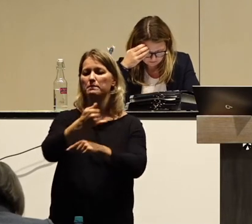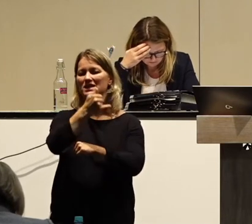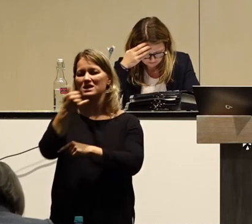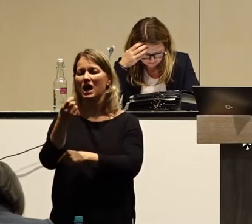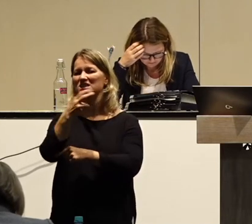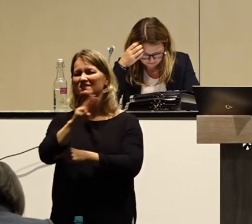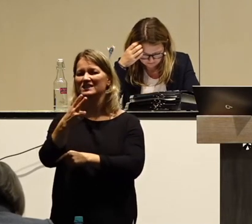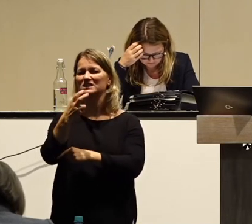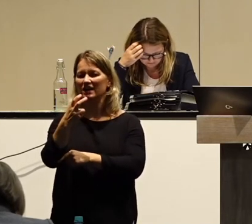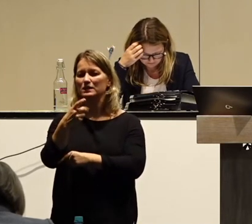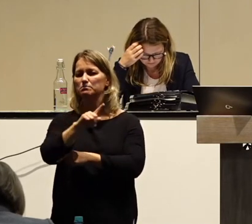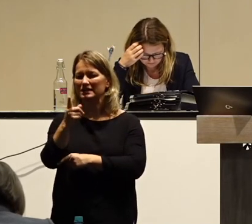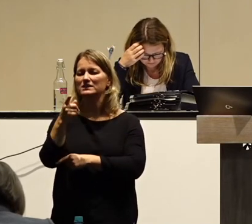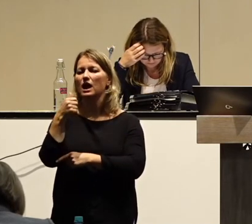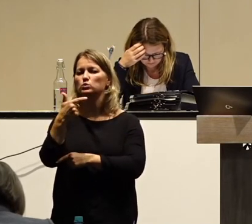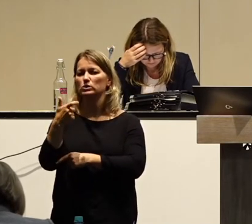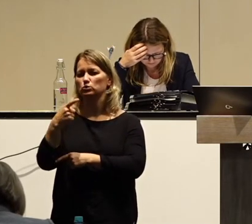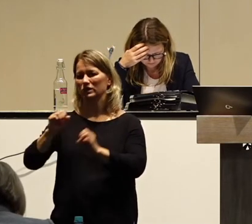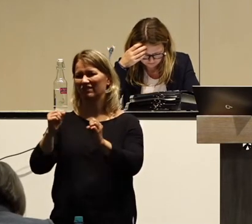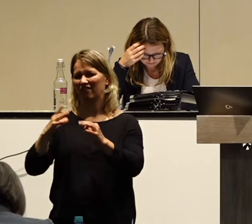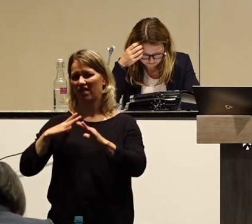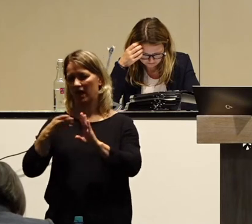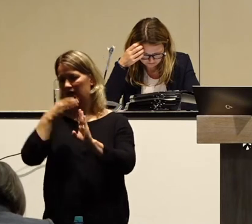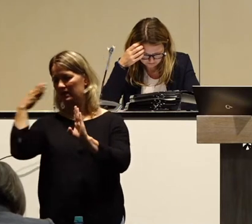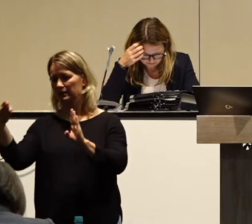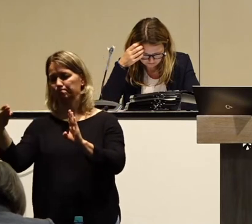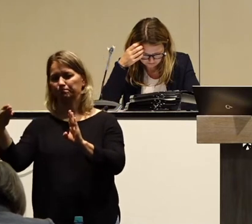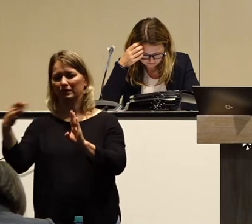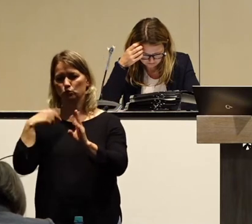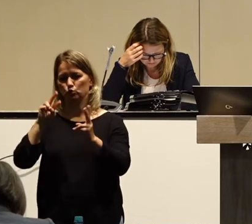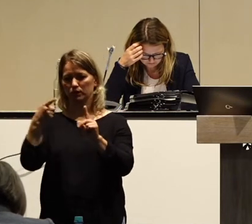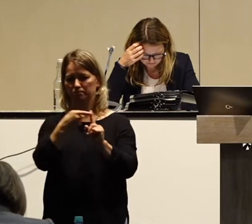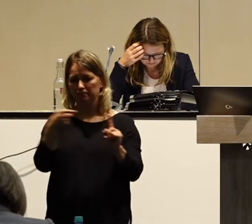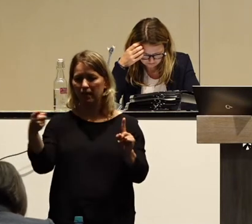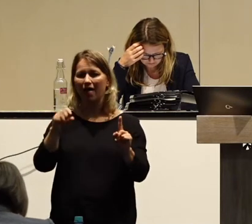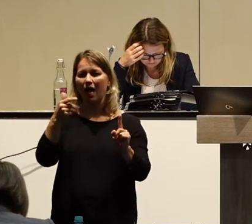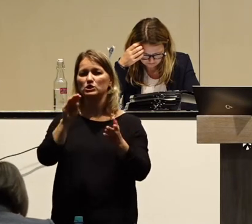2020/21 bis einschließlich der Winterferien umzusetzen in des ersten